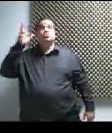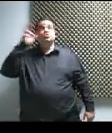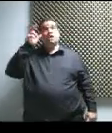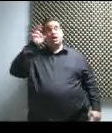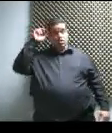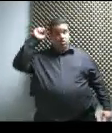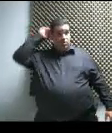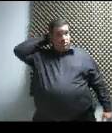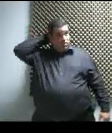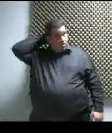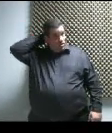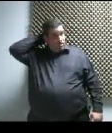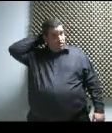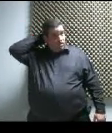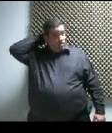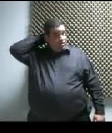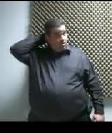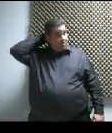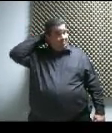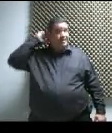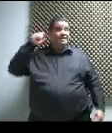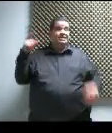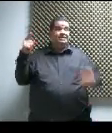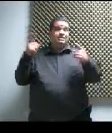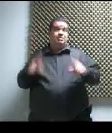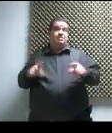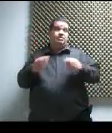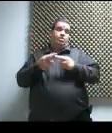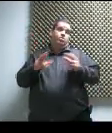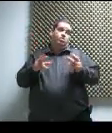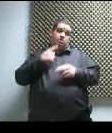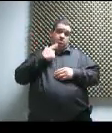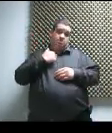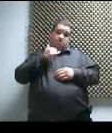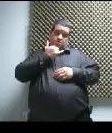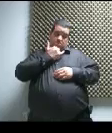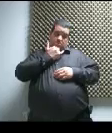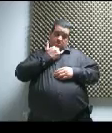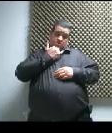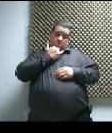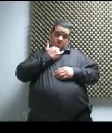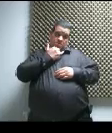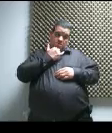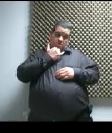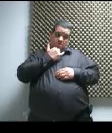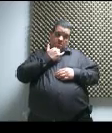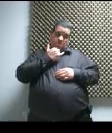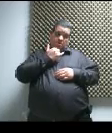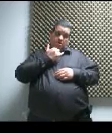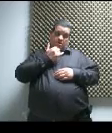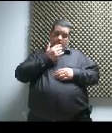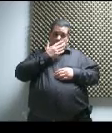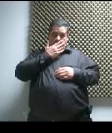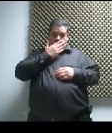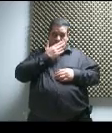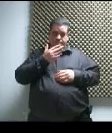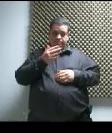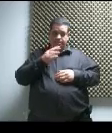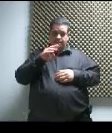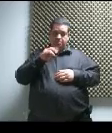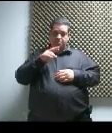en caso de que fuese en el cuarto, y corréjeme si me equivoco, que tú podías coger el matre, ponerlo